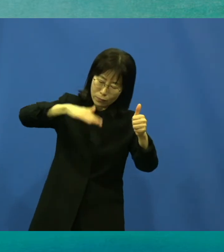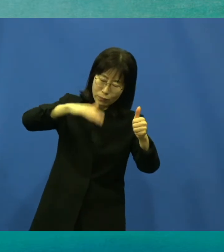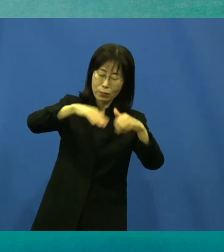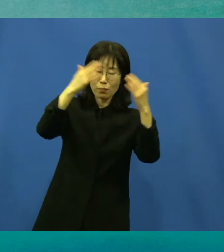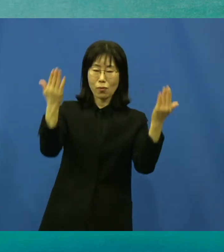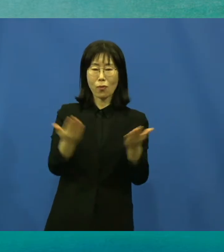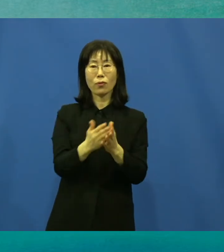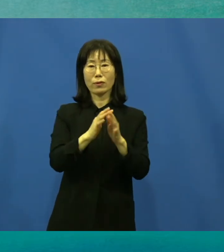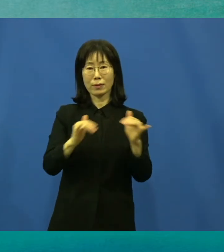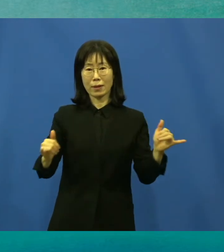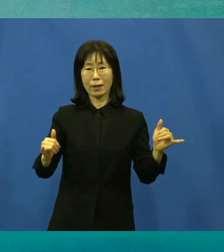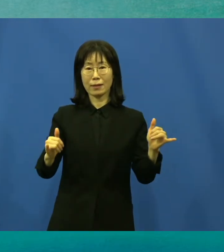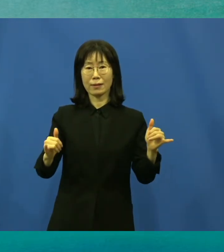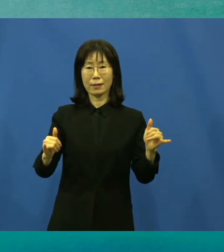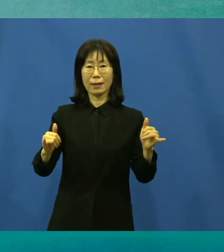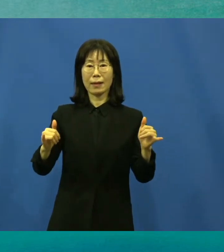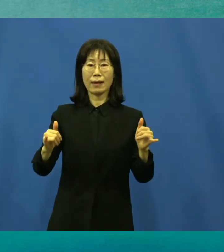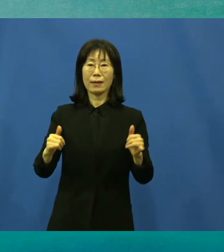은혜를 버렸사오나.